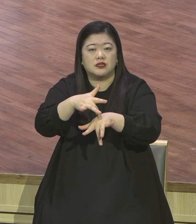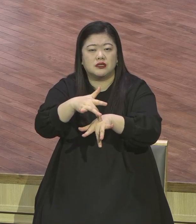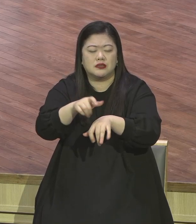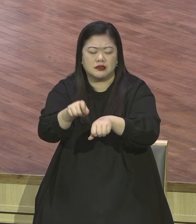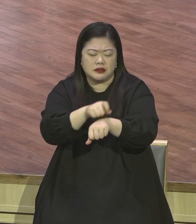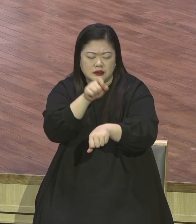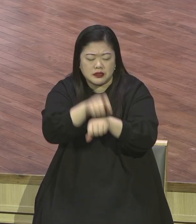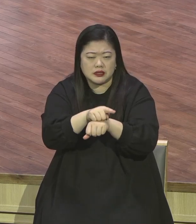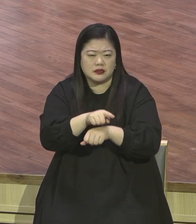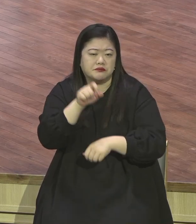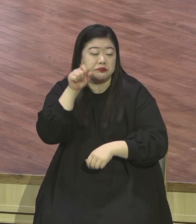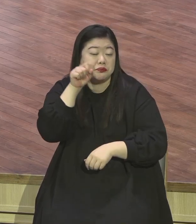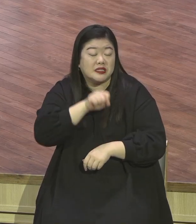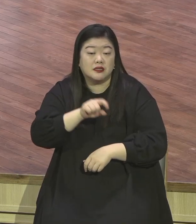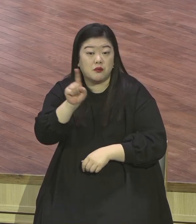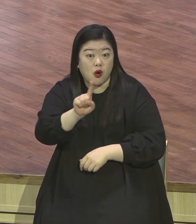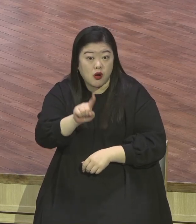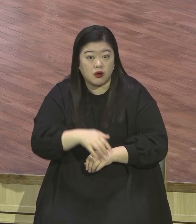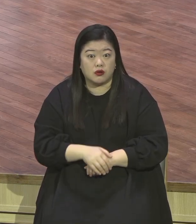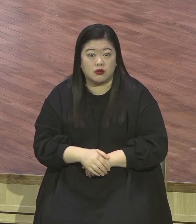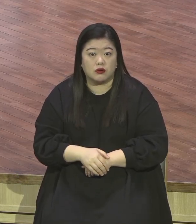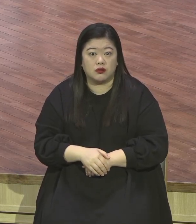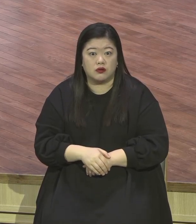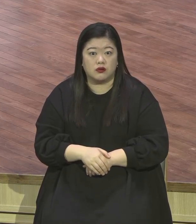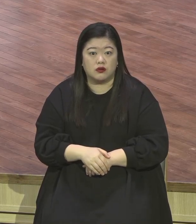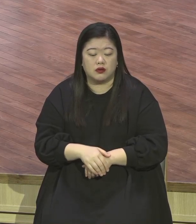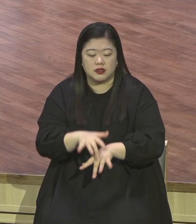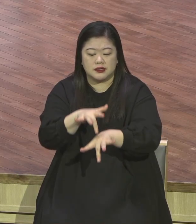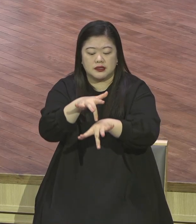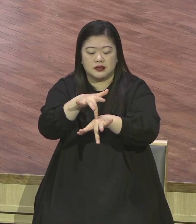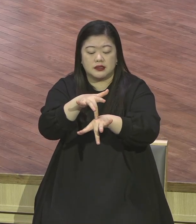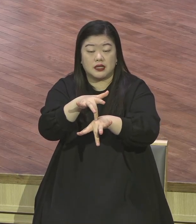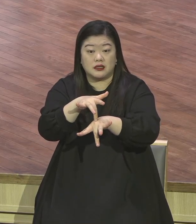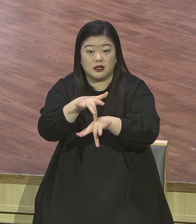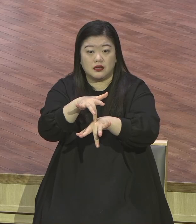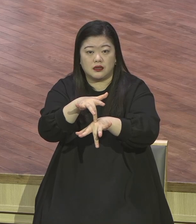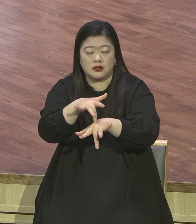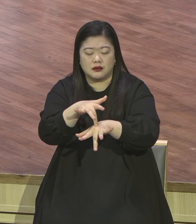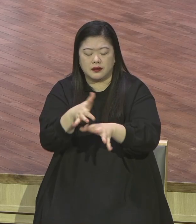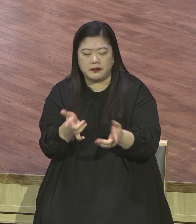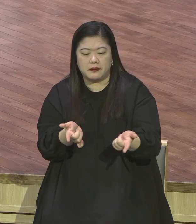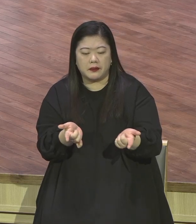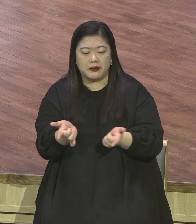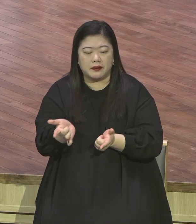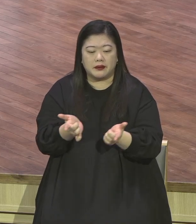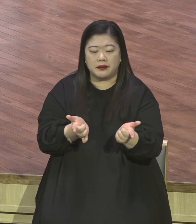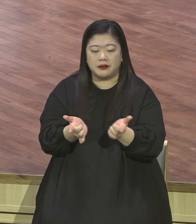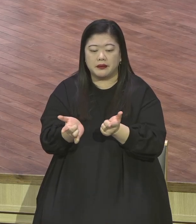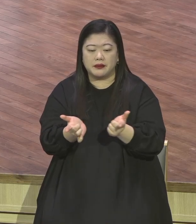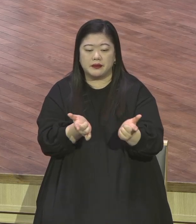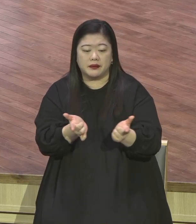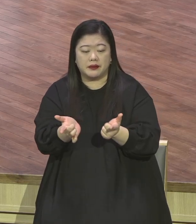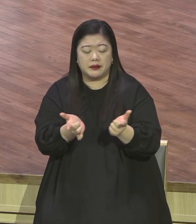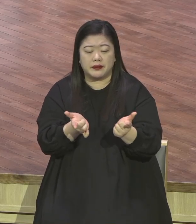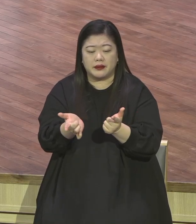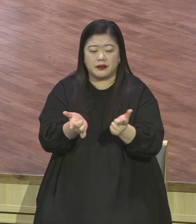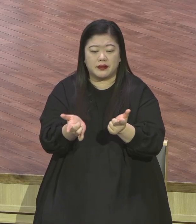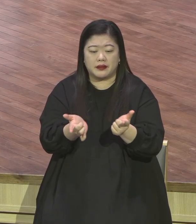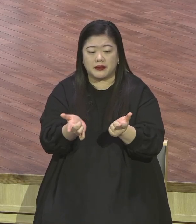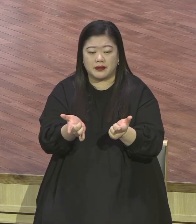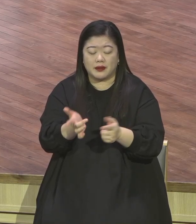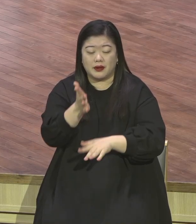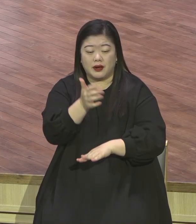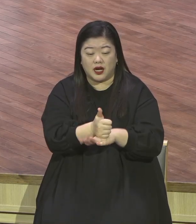사단의 조종을 받는 이 귀신들은 한마디로 모든 인간을 멸망시키는 겁니다.